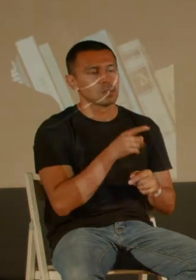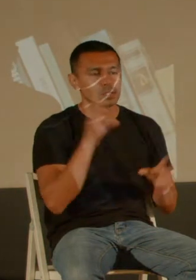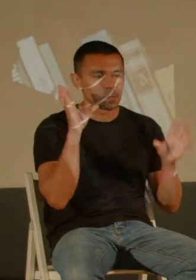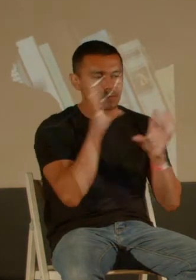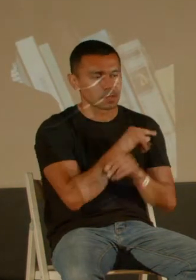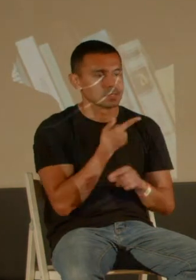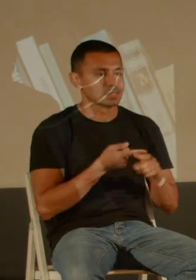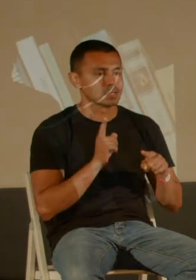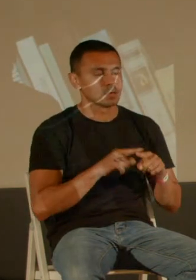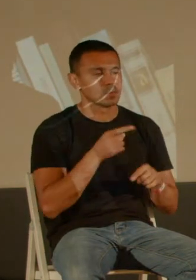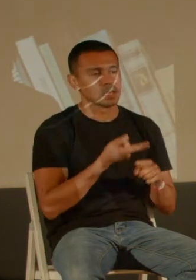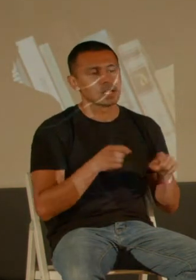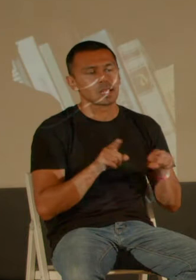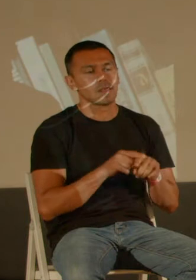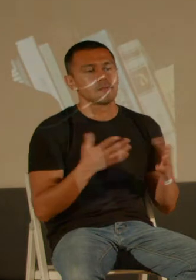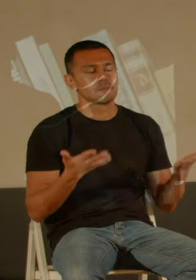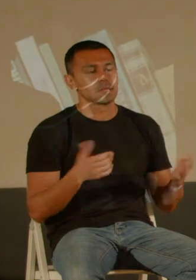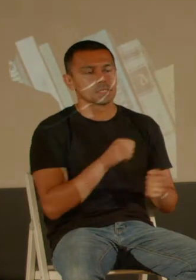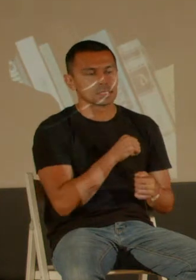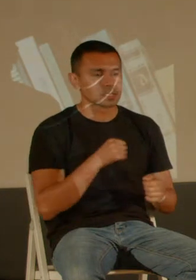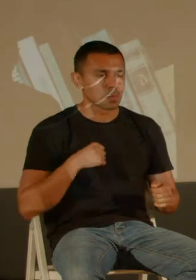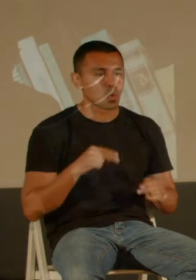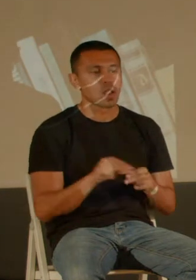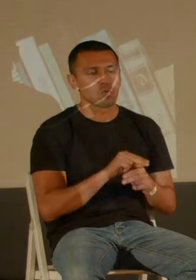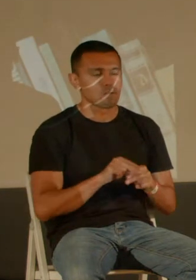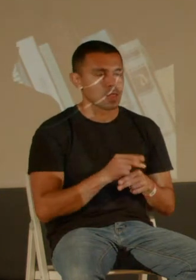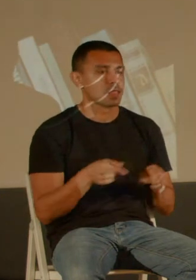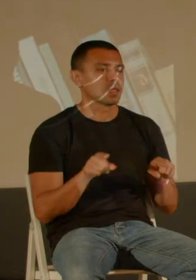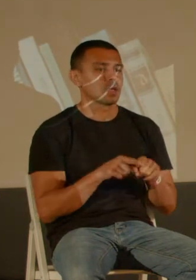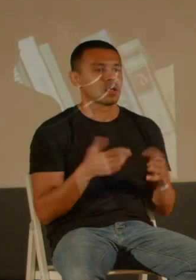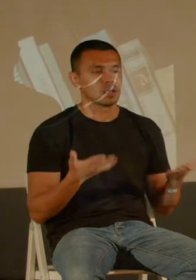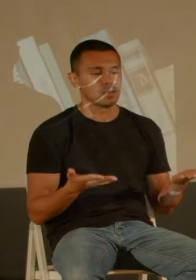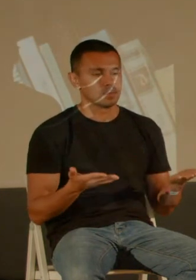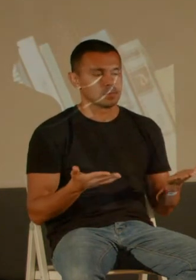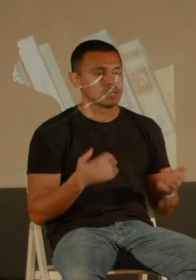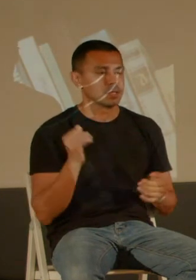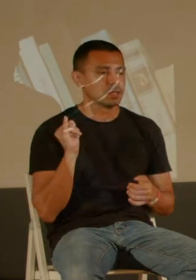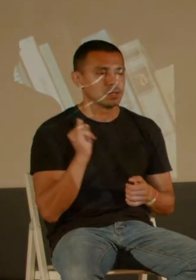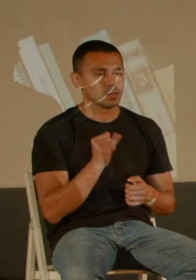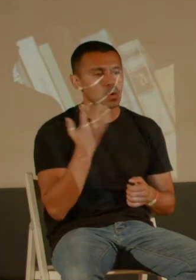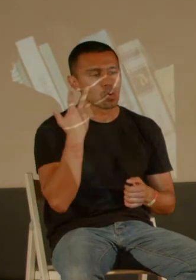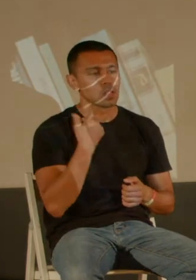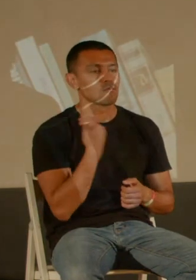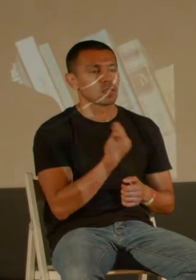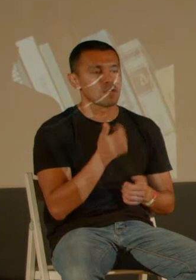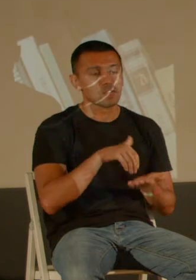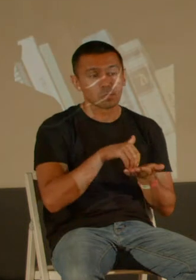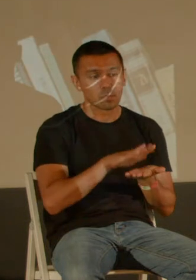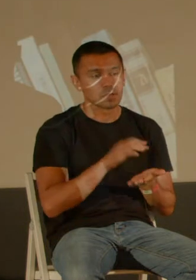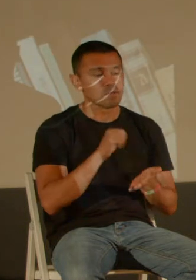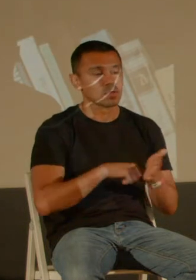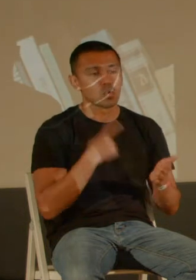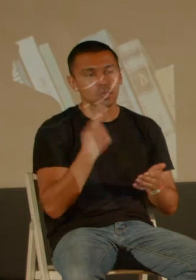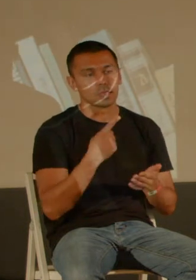справлялася з тим. Це було таке самолікування таке. І коли вона відмовилася